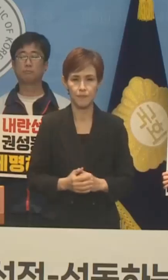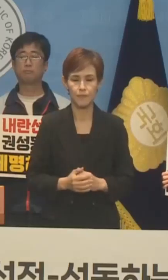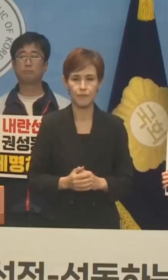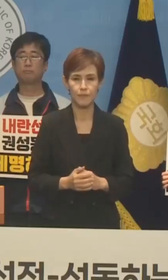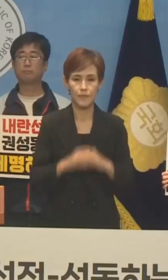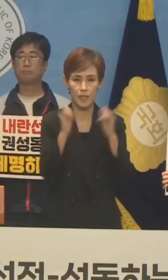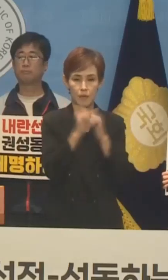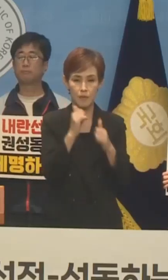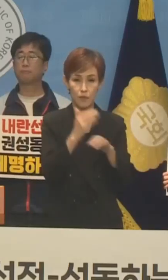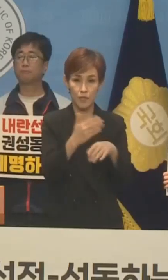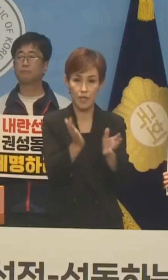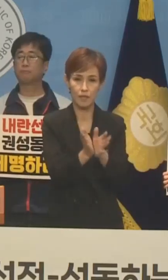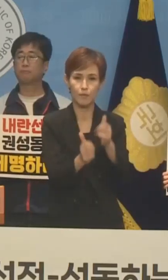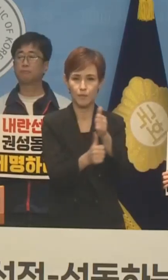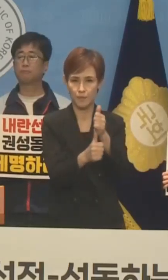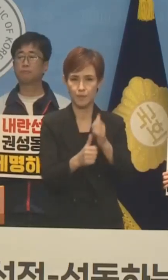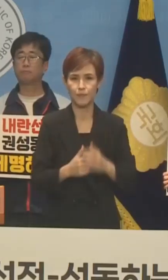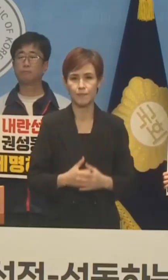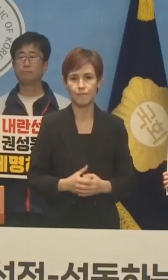임명희 사회민주당 부대표,